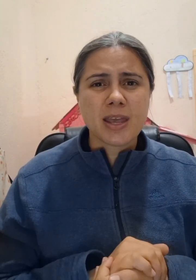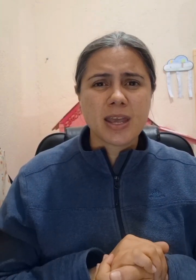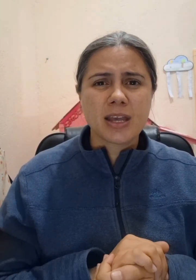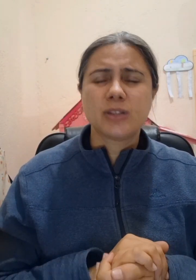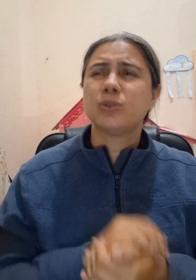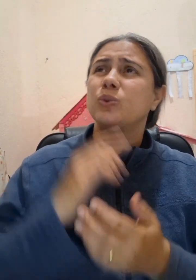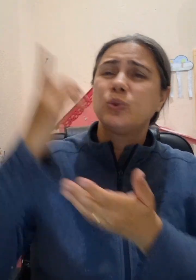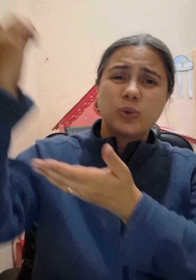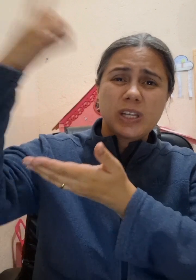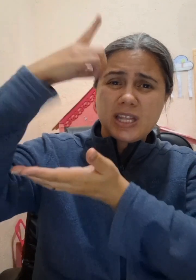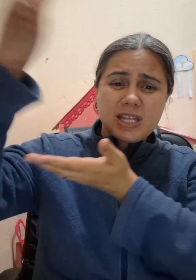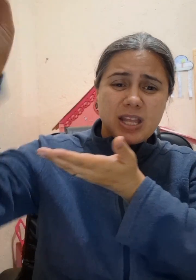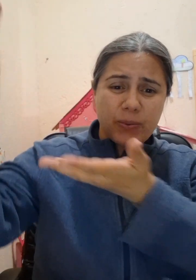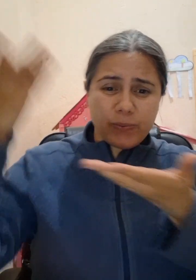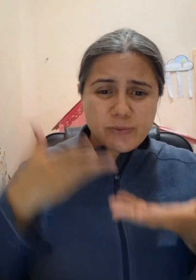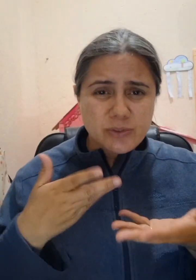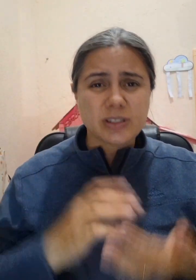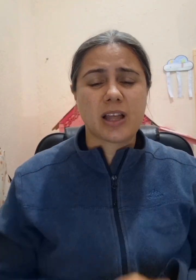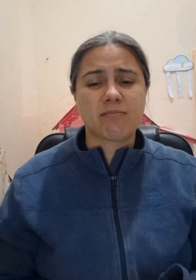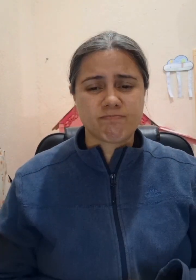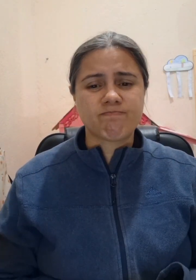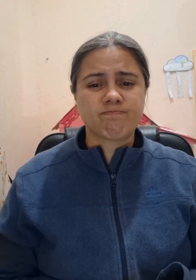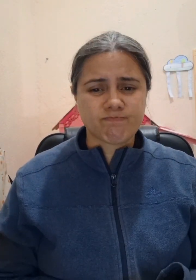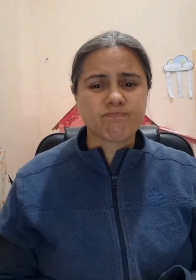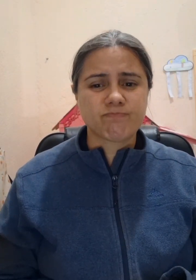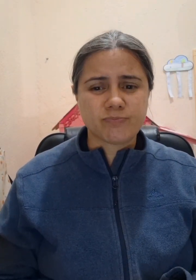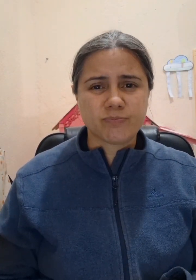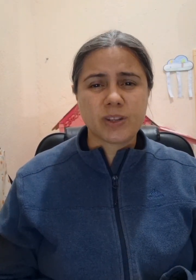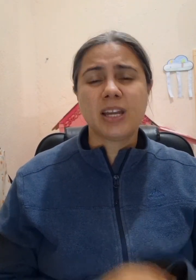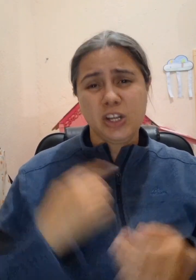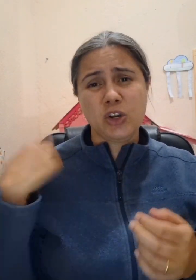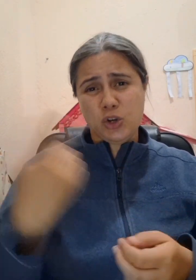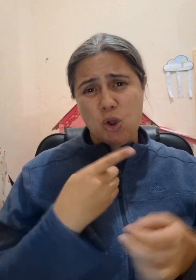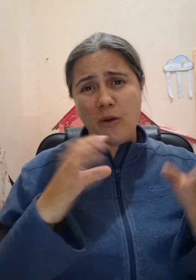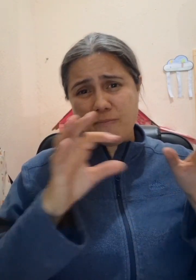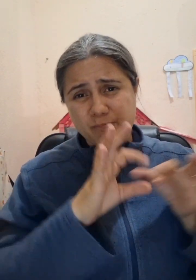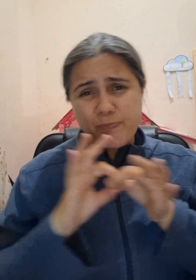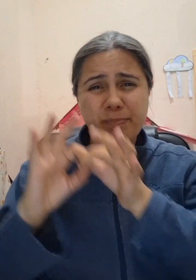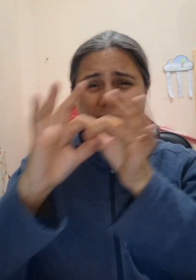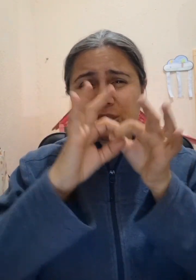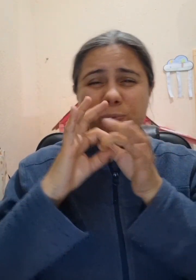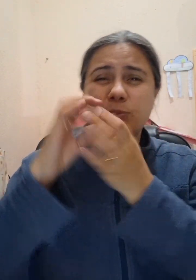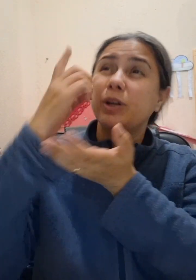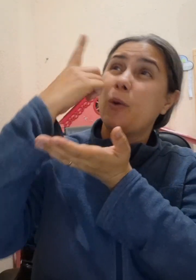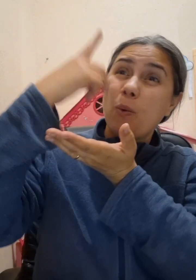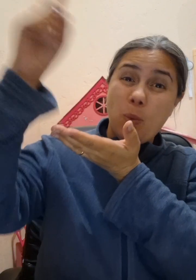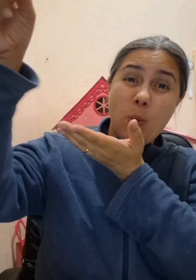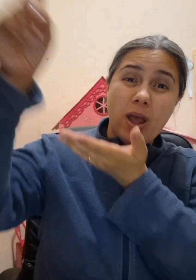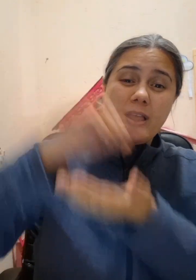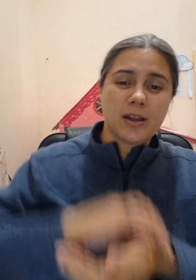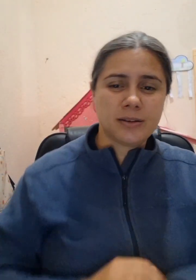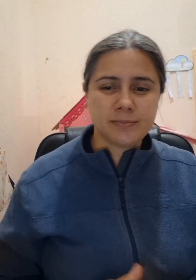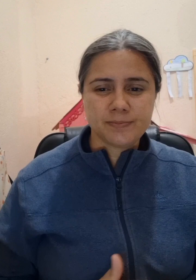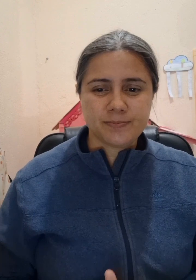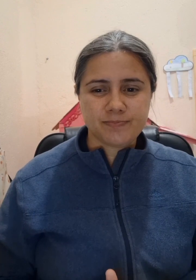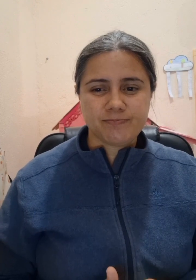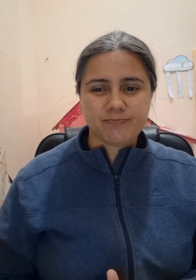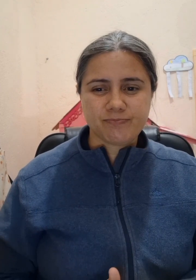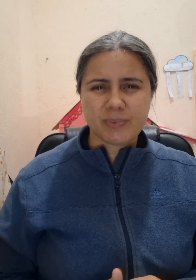demonstram compreensão dos recursos divinos, do que Deus nos deu para a comunhão com